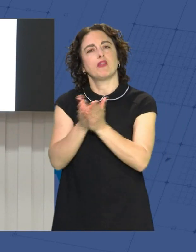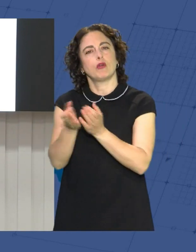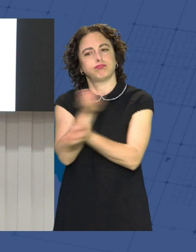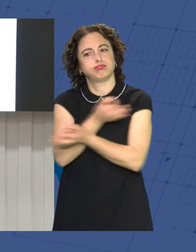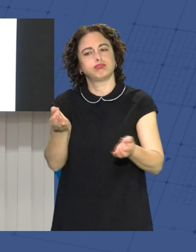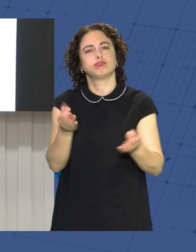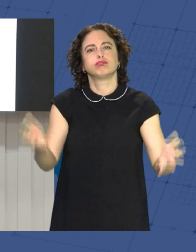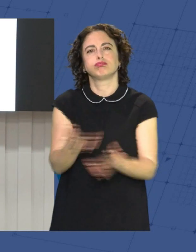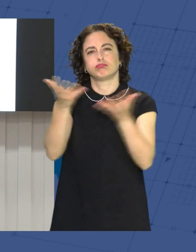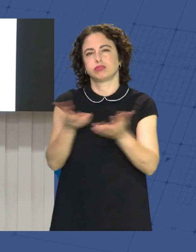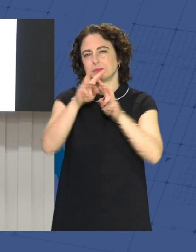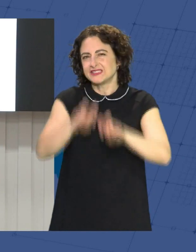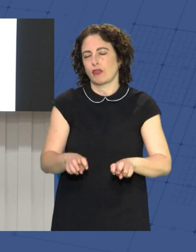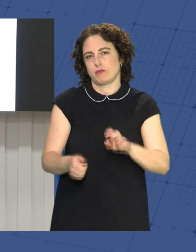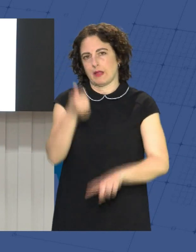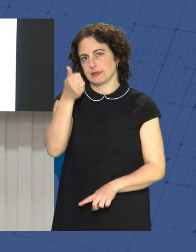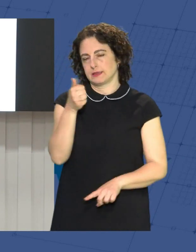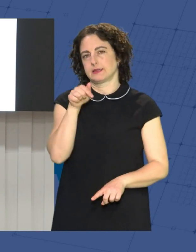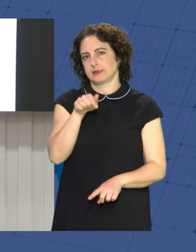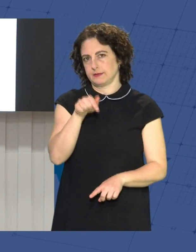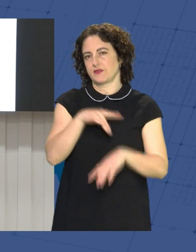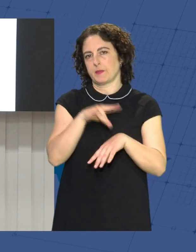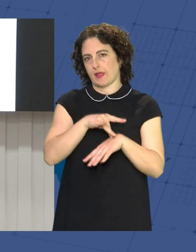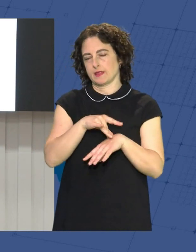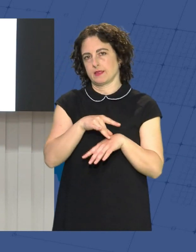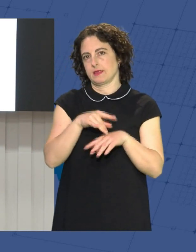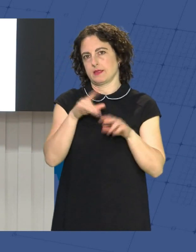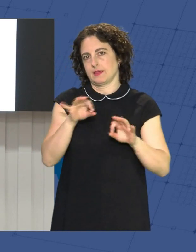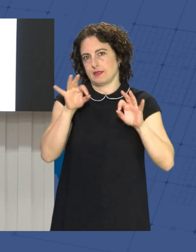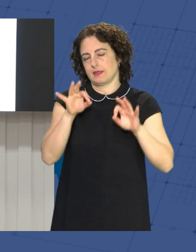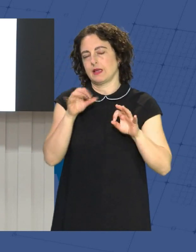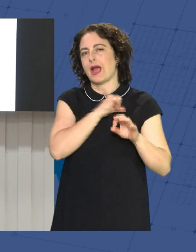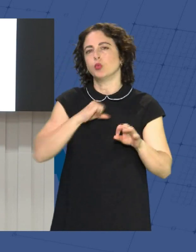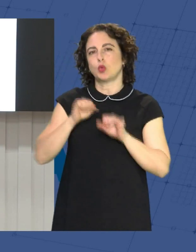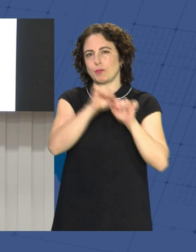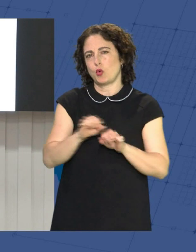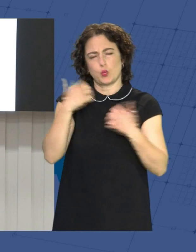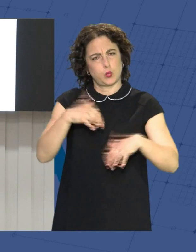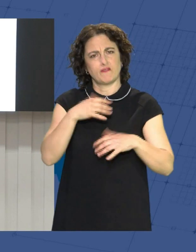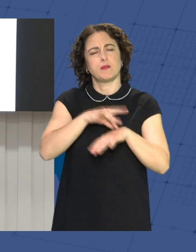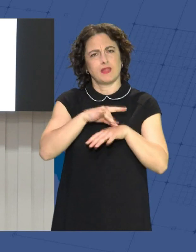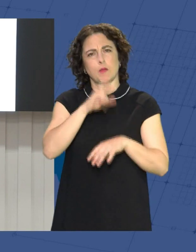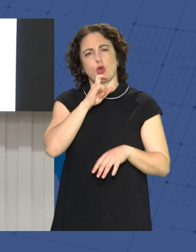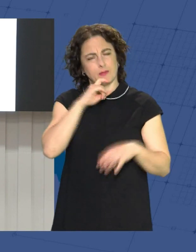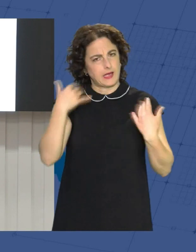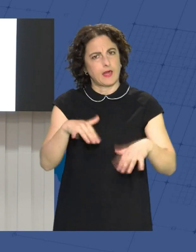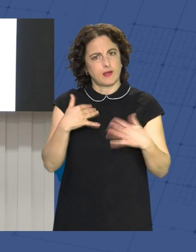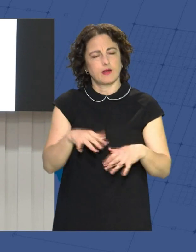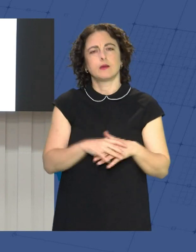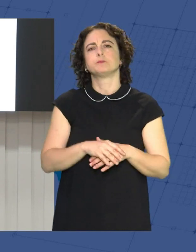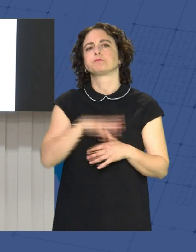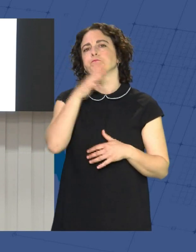fomentar la investigación de estas enfermedades autoinmunes. Son complicadas, son muy complicadas porque,